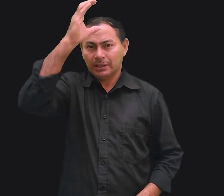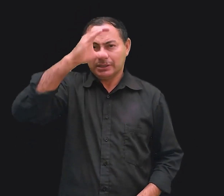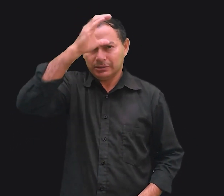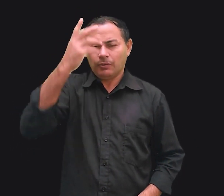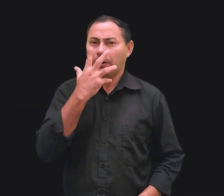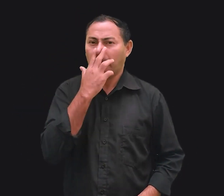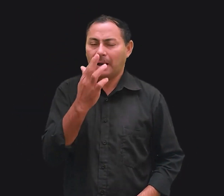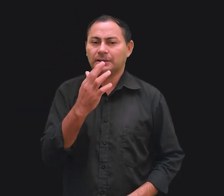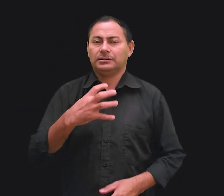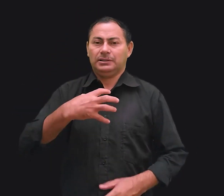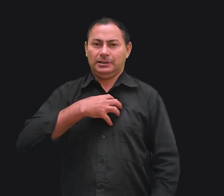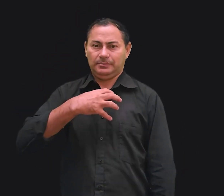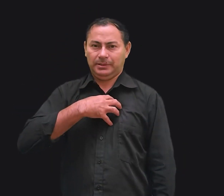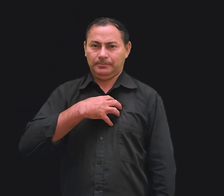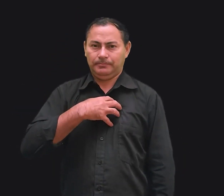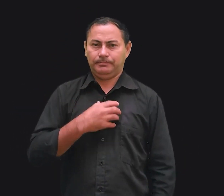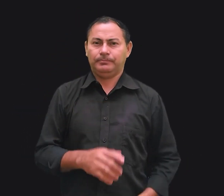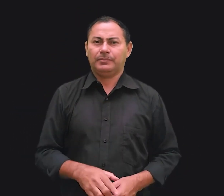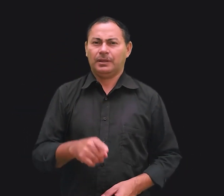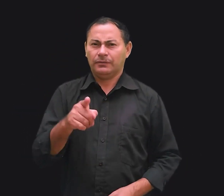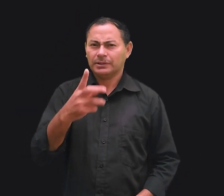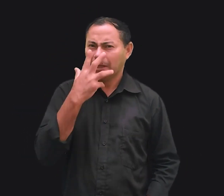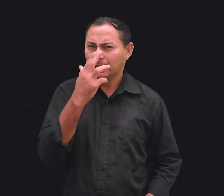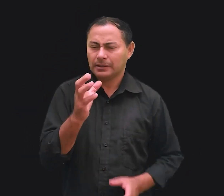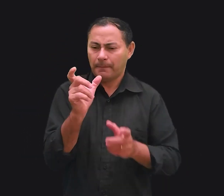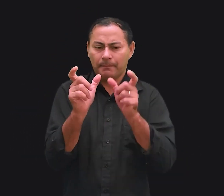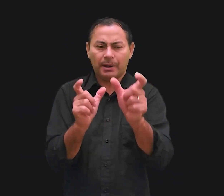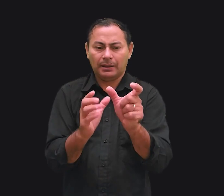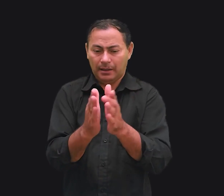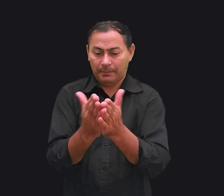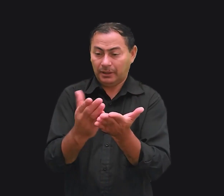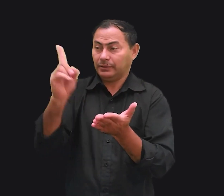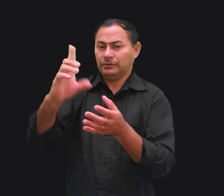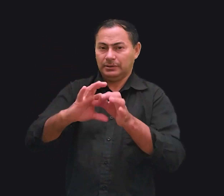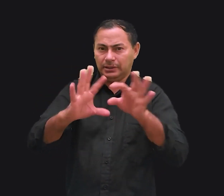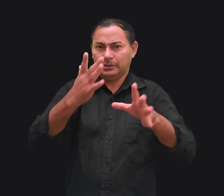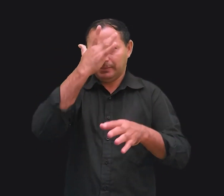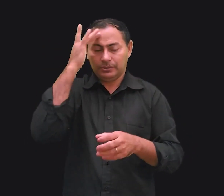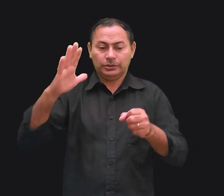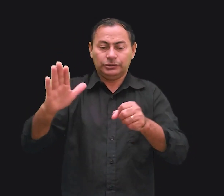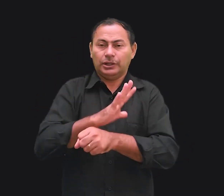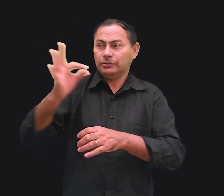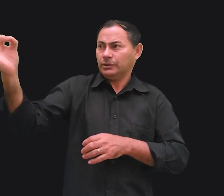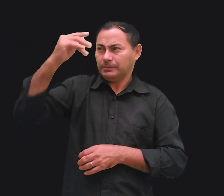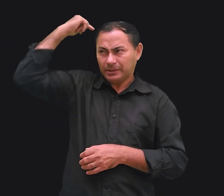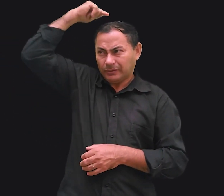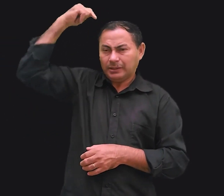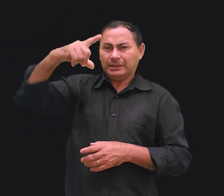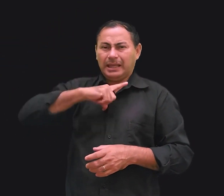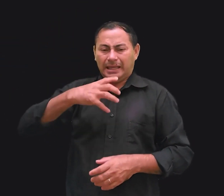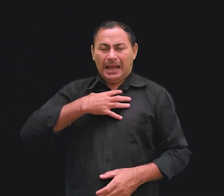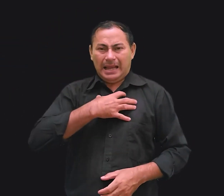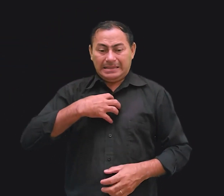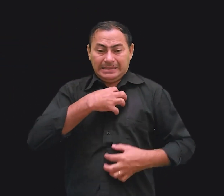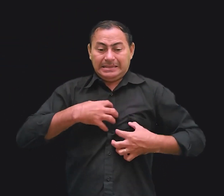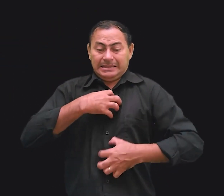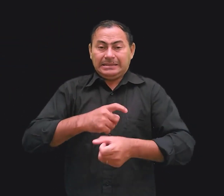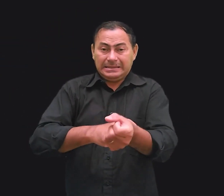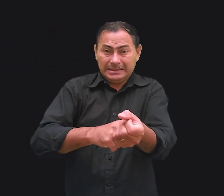como cristão, acha desse sentimento. Você acha que a palavra de Deus permite que o homem cheio do Espírito Santo fique com raiva?